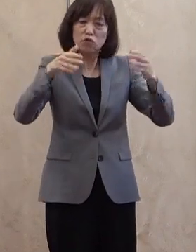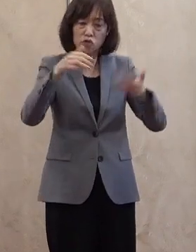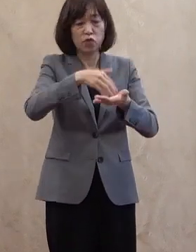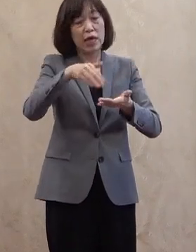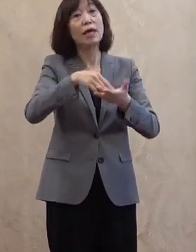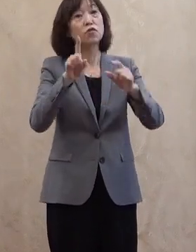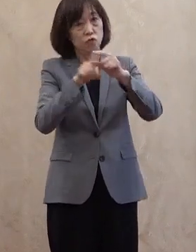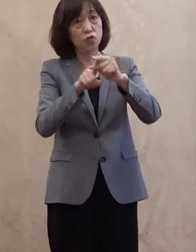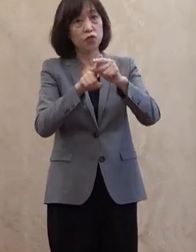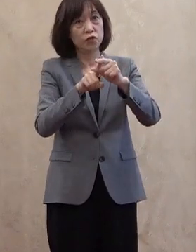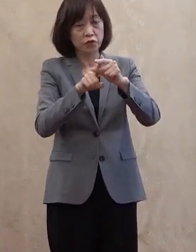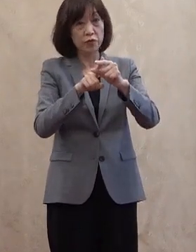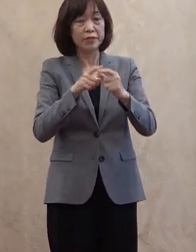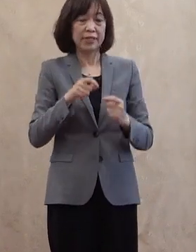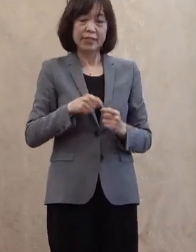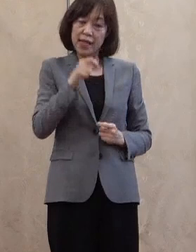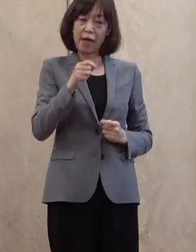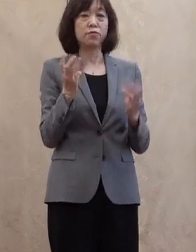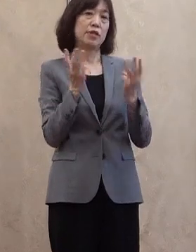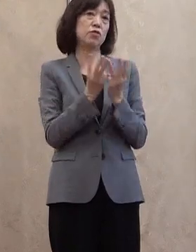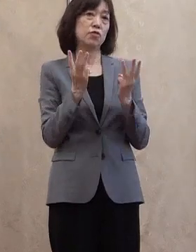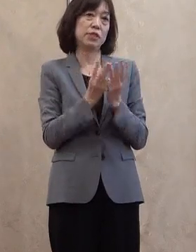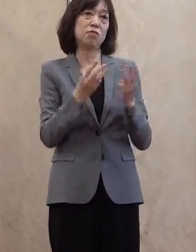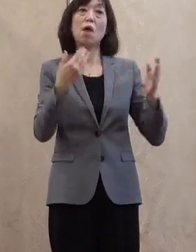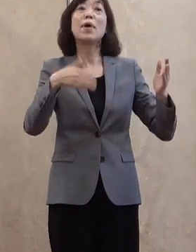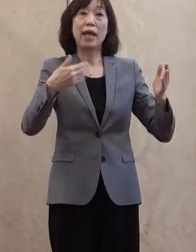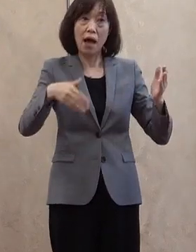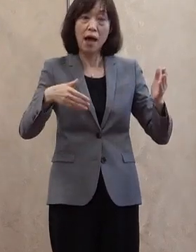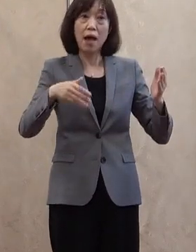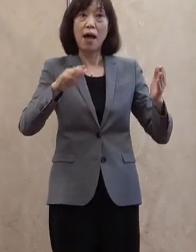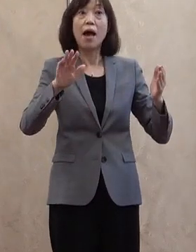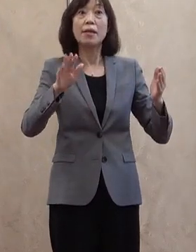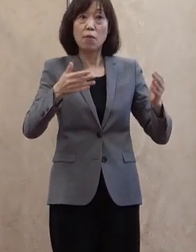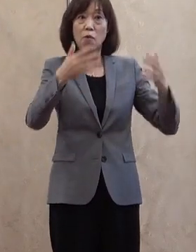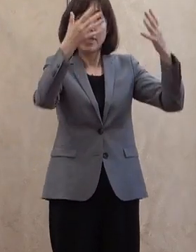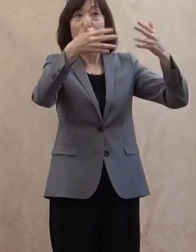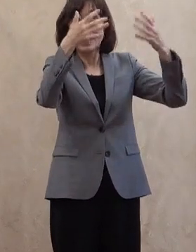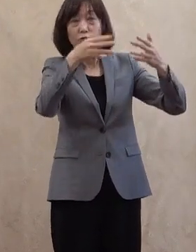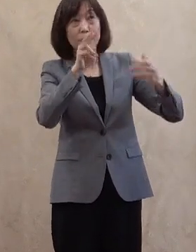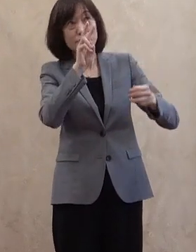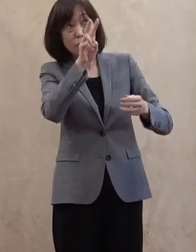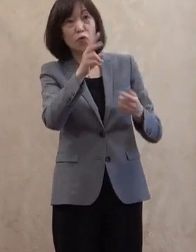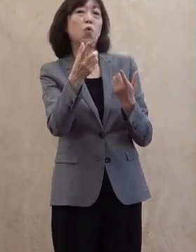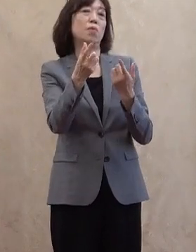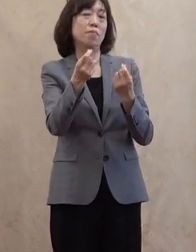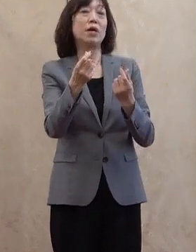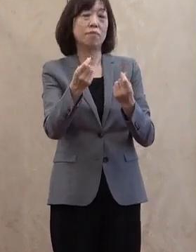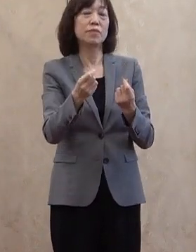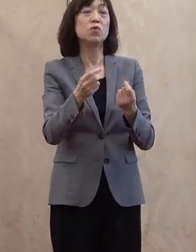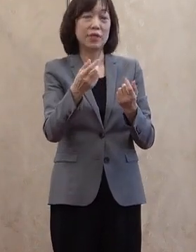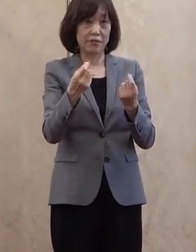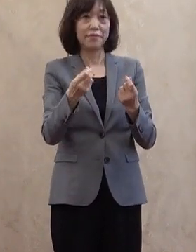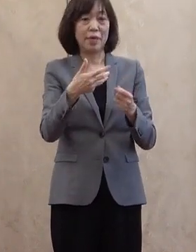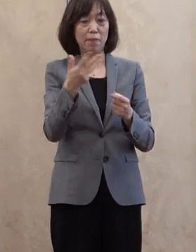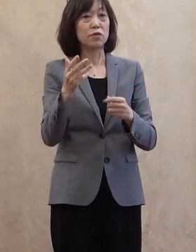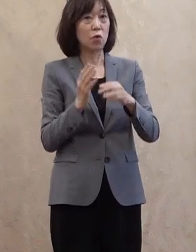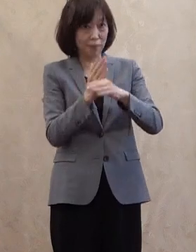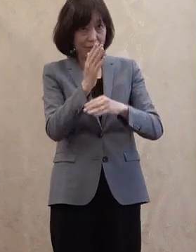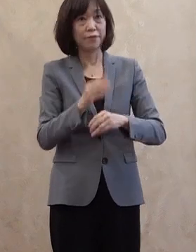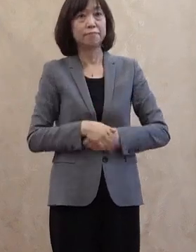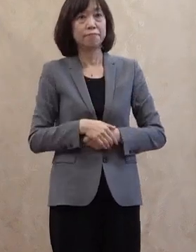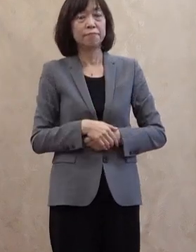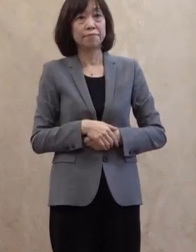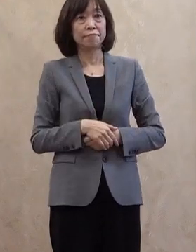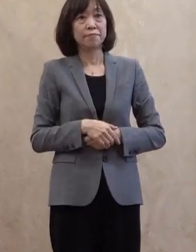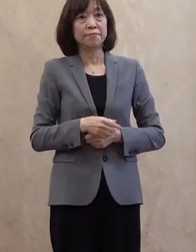、正確な数字は出てないです。ただ報道されているのに特に間違いはないというふうに思っています。 それと、